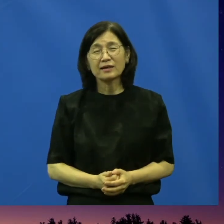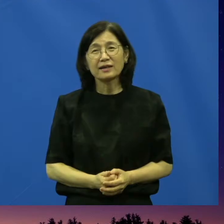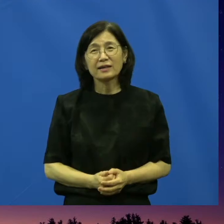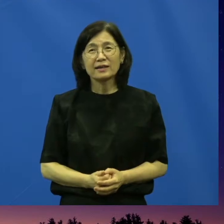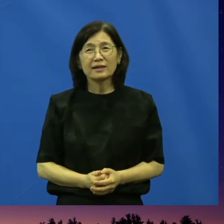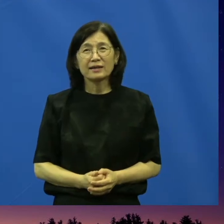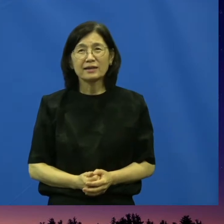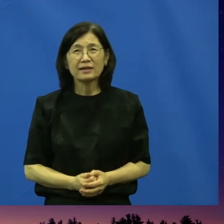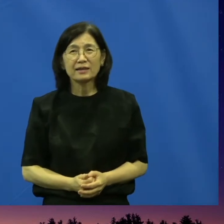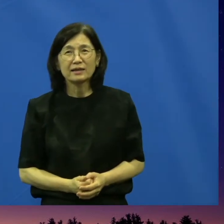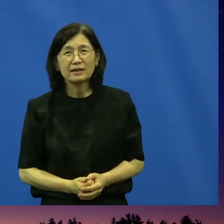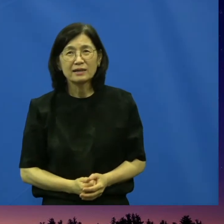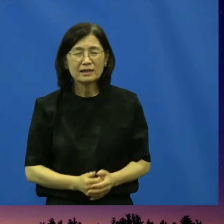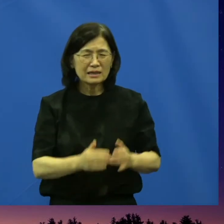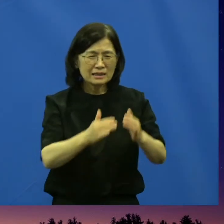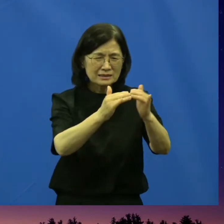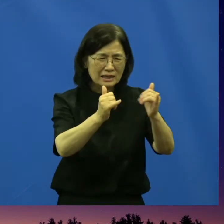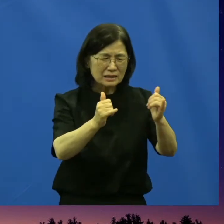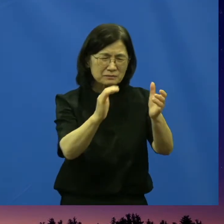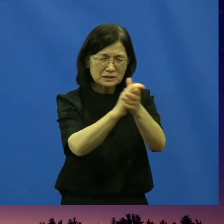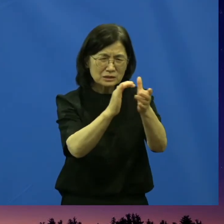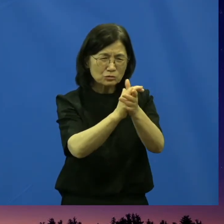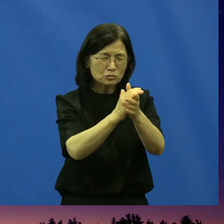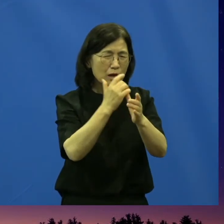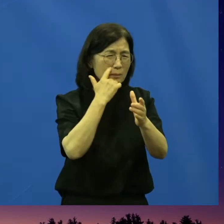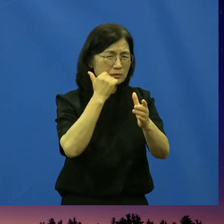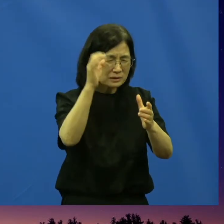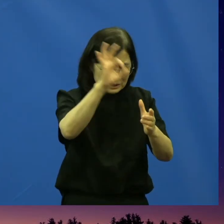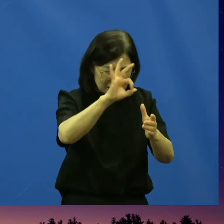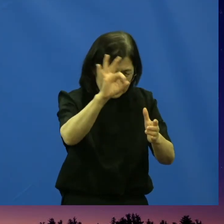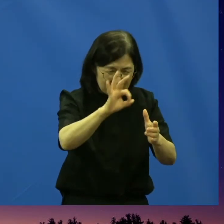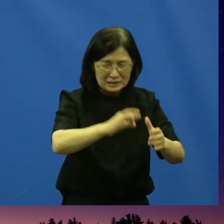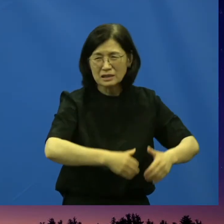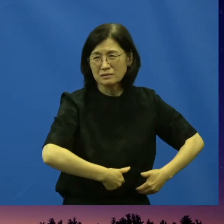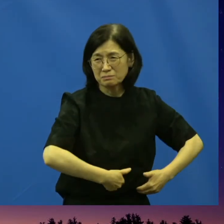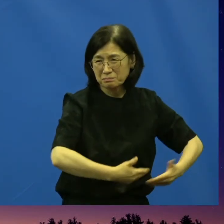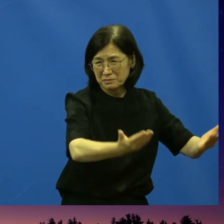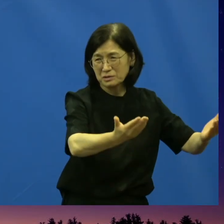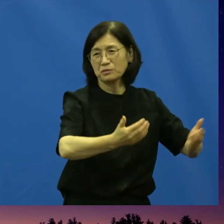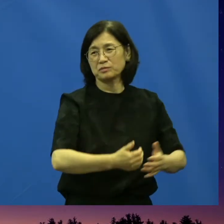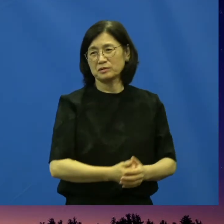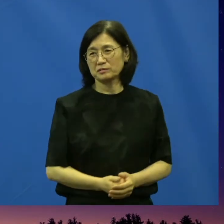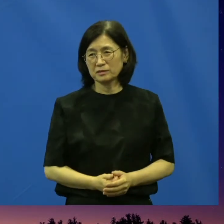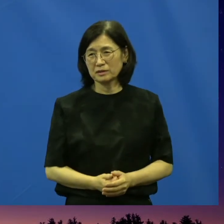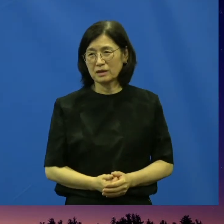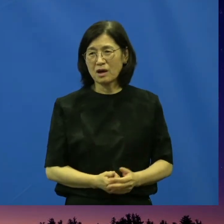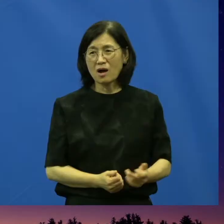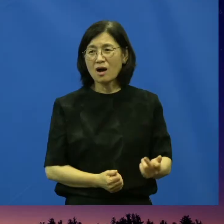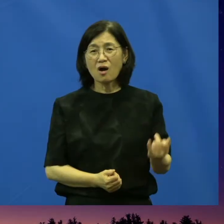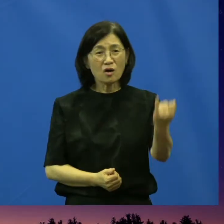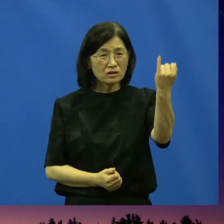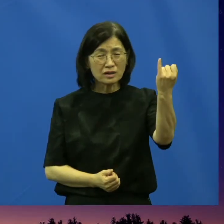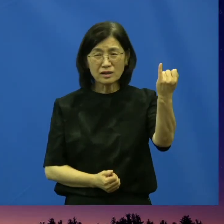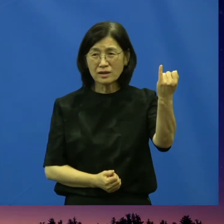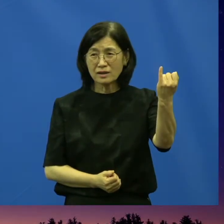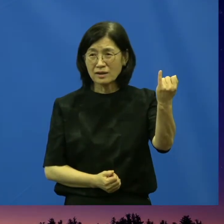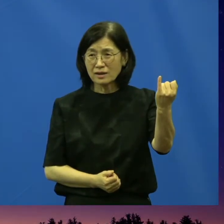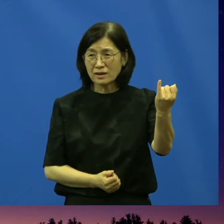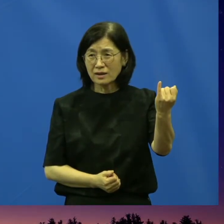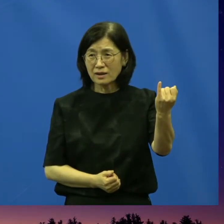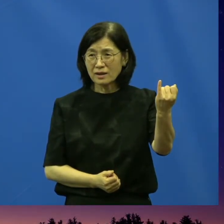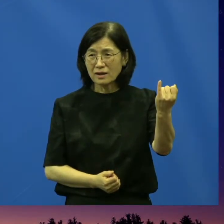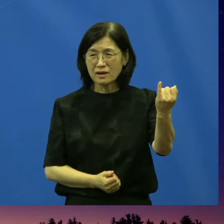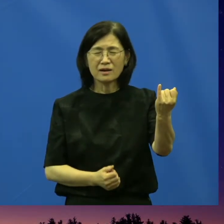누구를 찾아가요? 아버지? 아버지도 죽겠어요. 언니? 안 돼요. 큰언니?